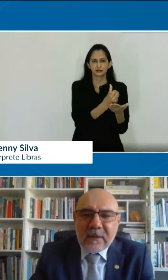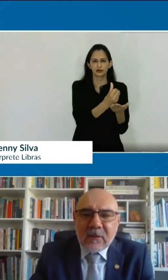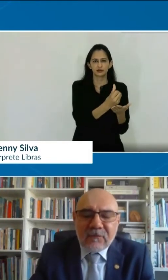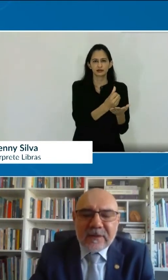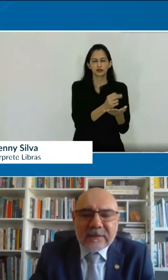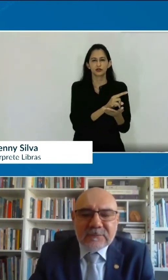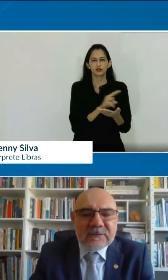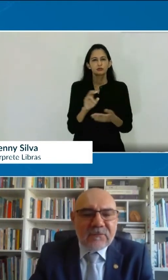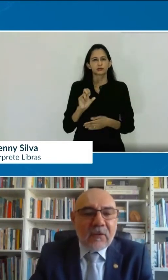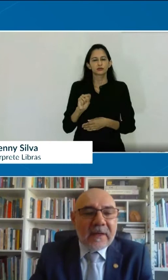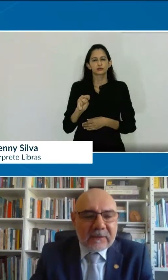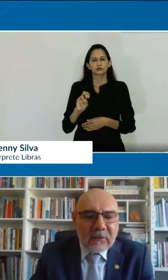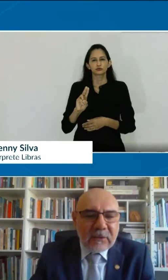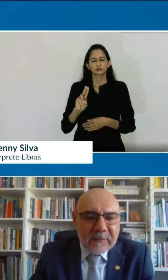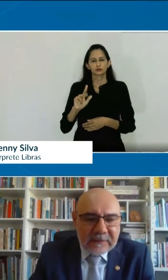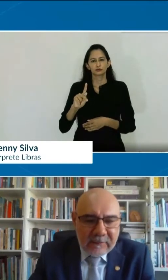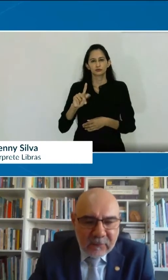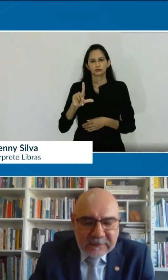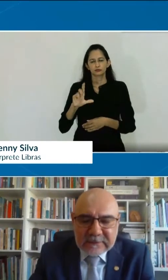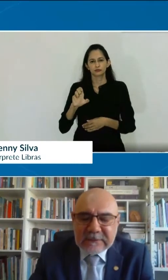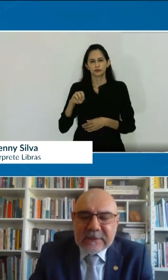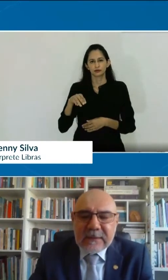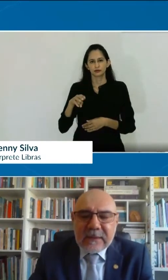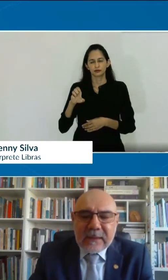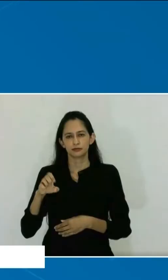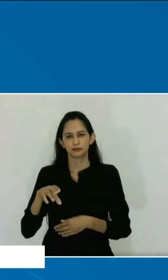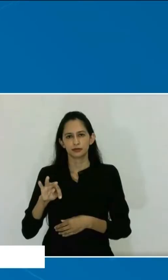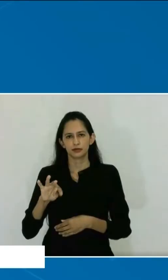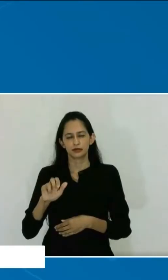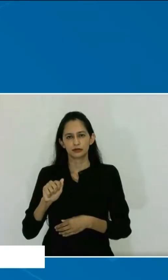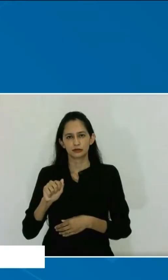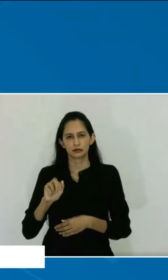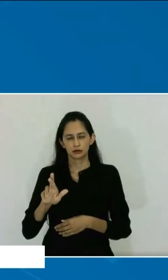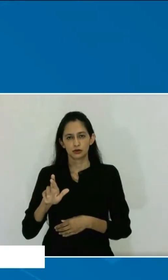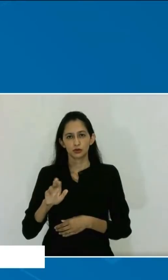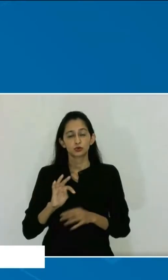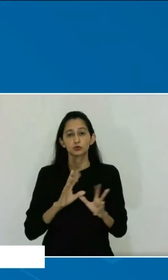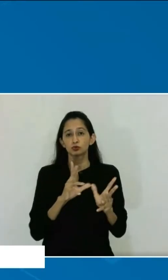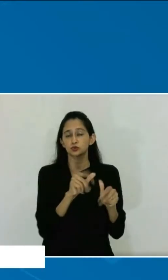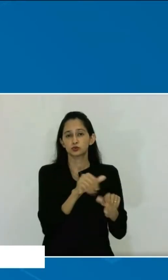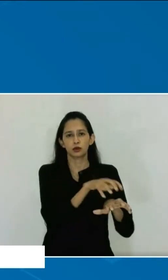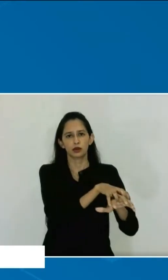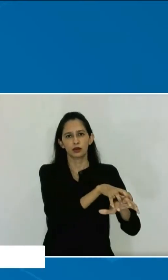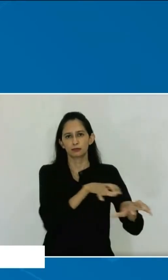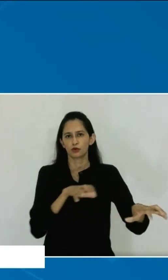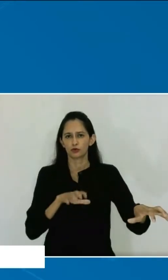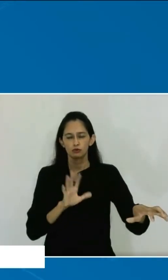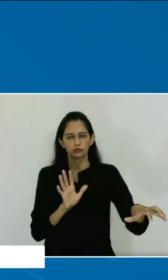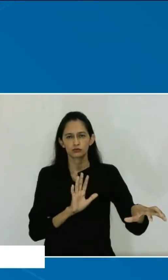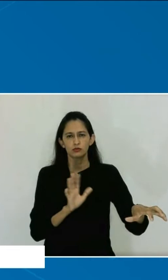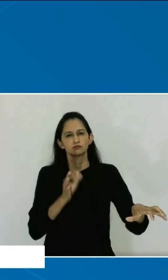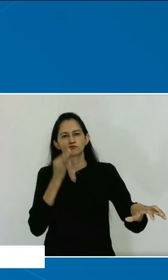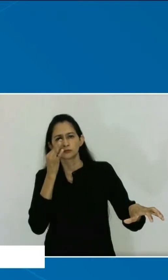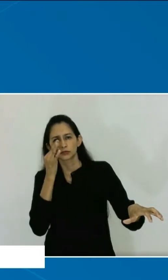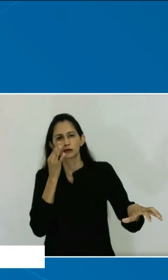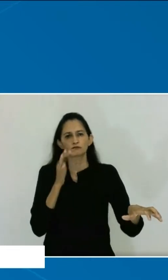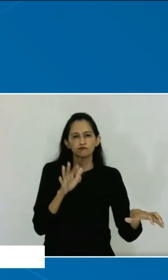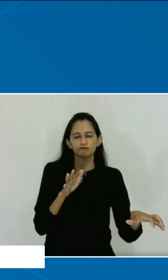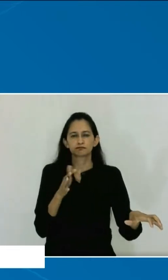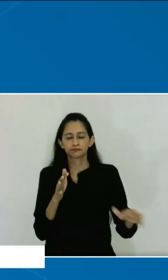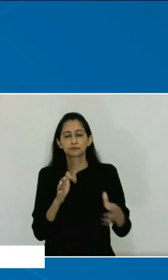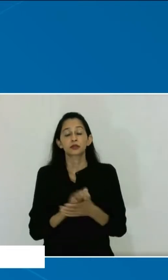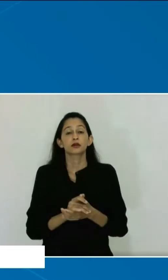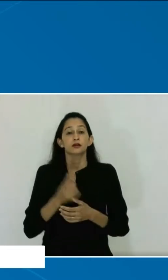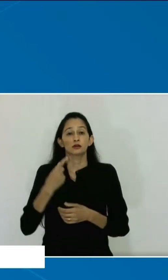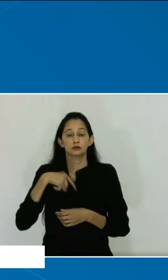não ofertamos de forma totalmente remota. Passamos por um processo muito similar ao UFG, a